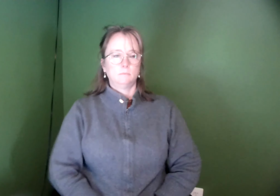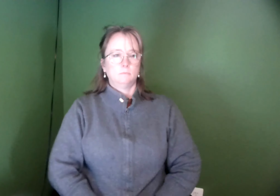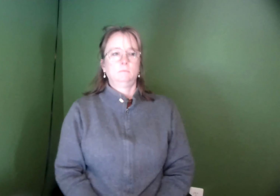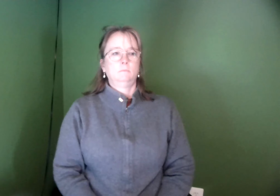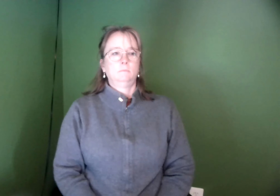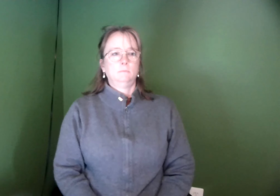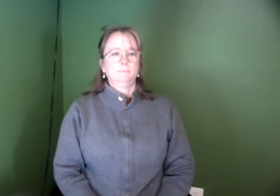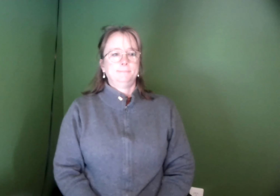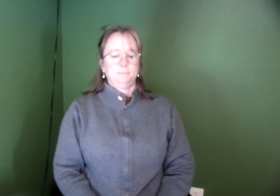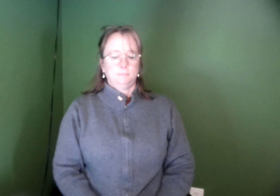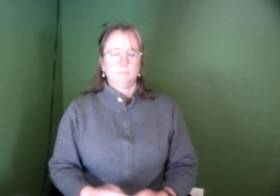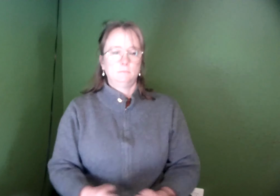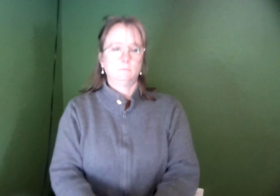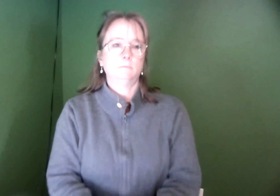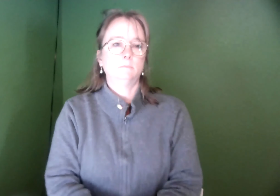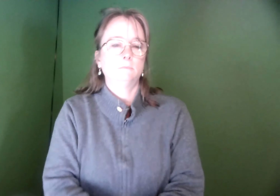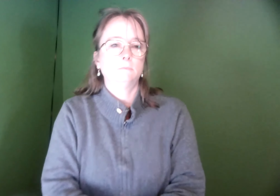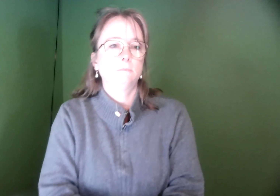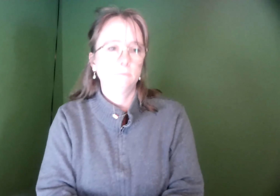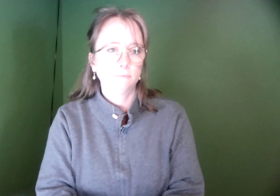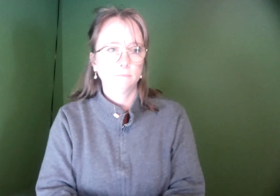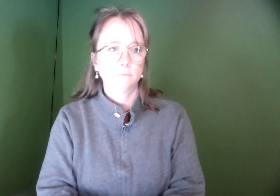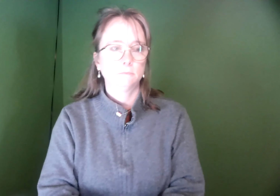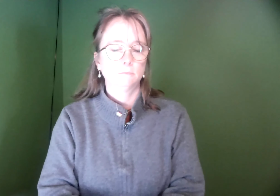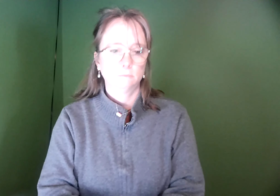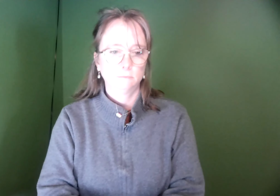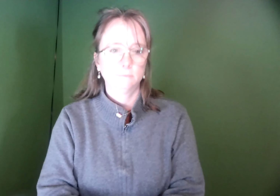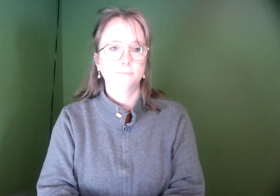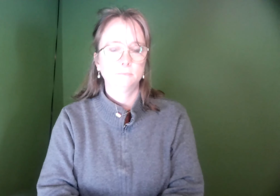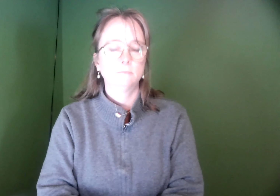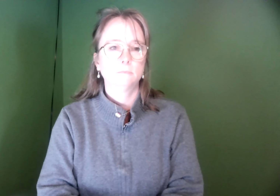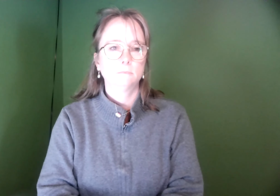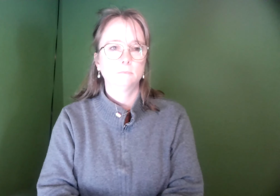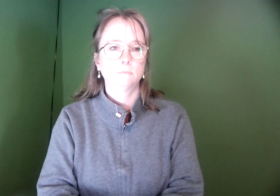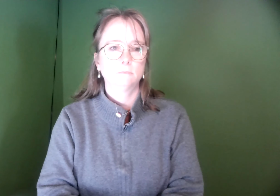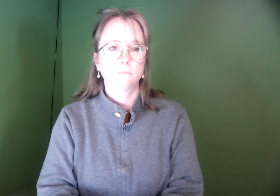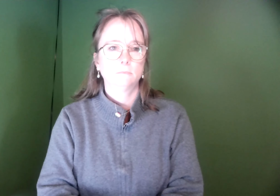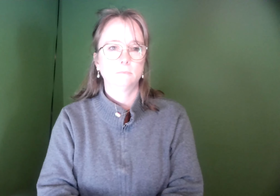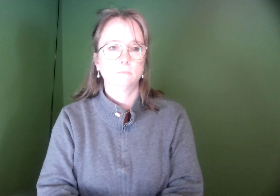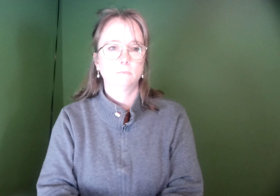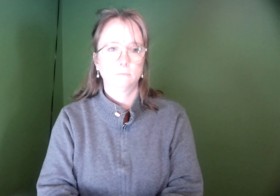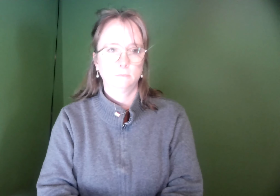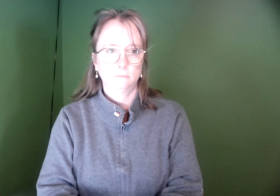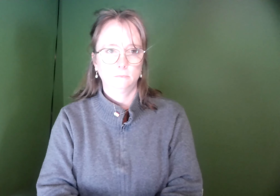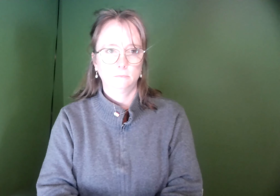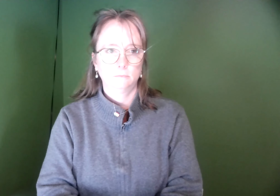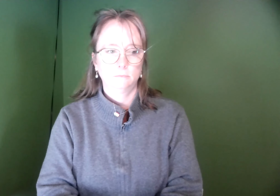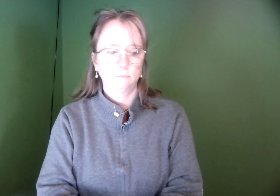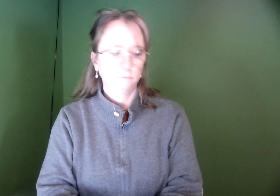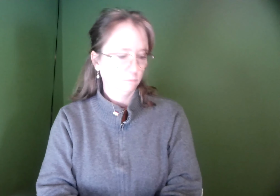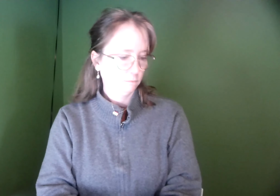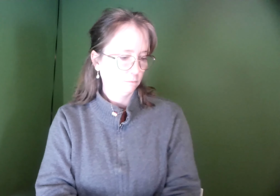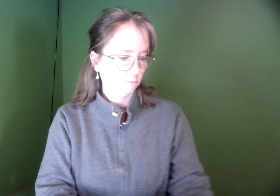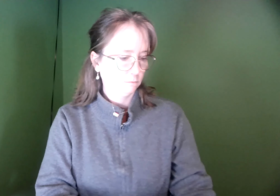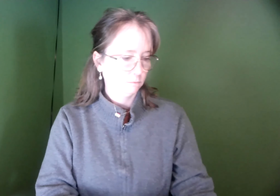al 5 de esa lista que queremos que ya le dé seguimiento el personal del condado, o